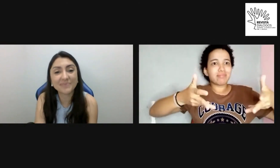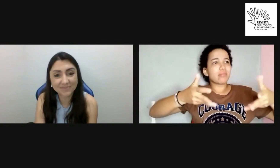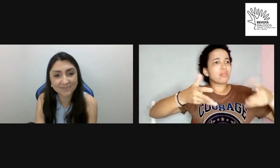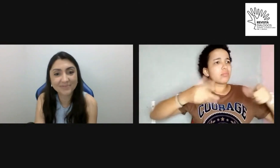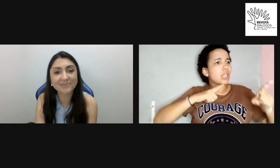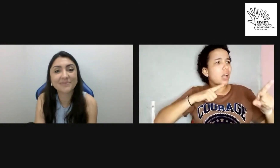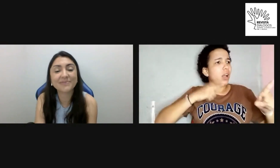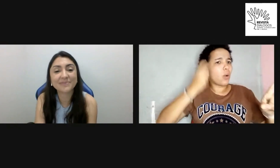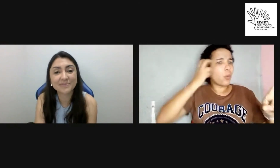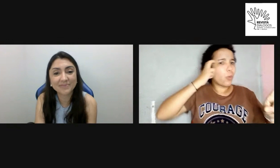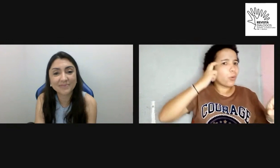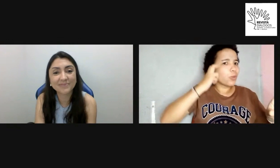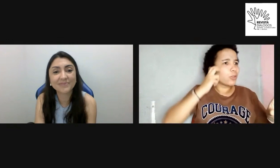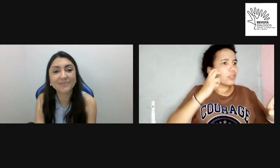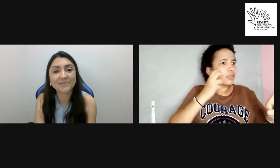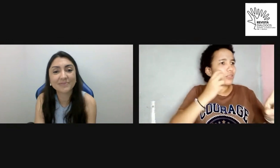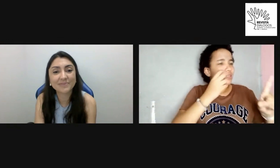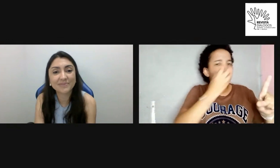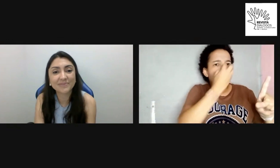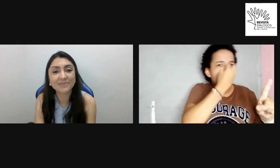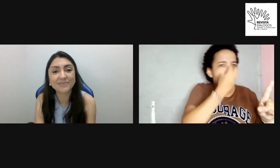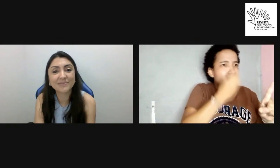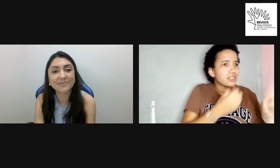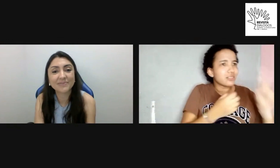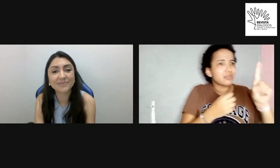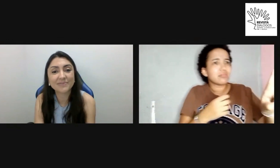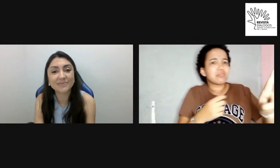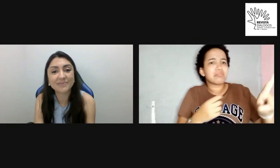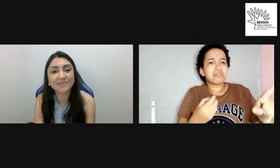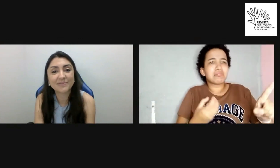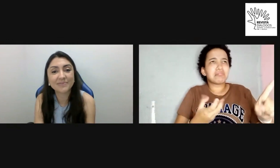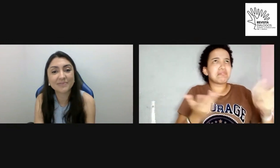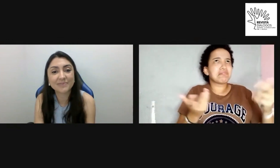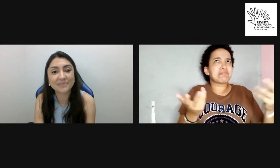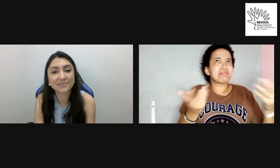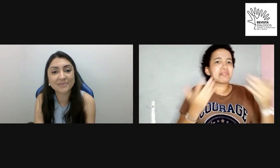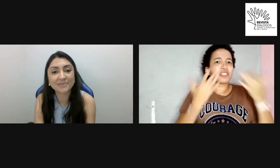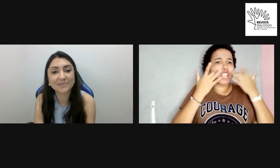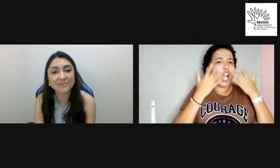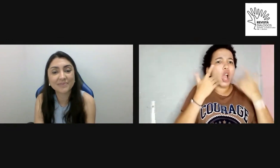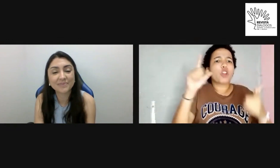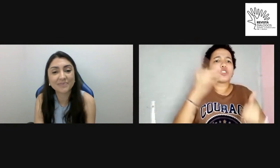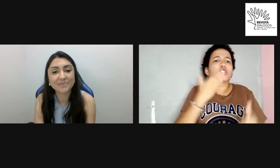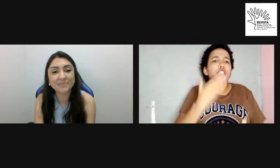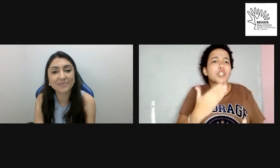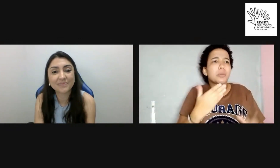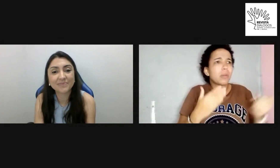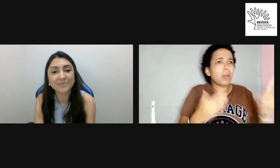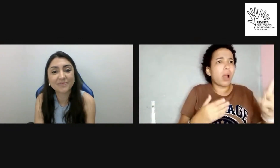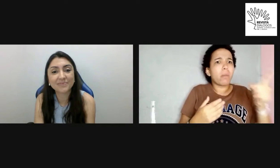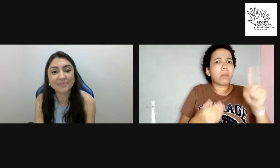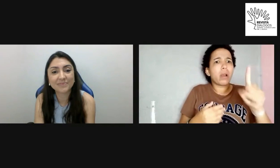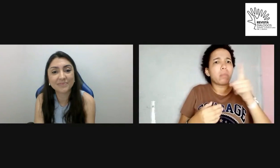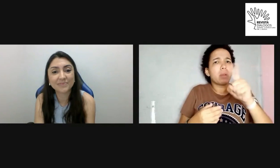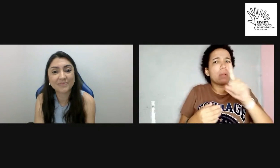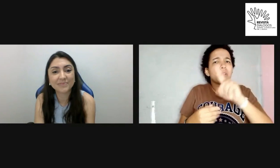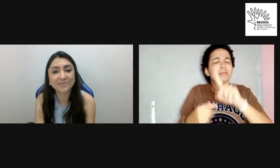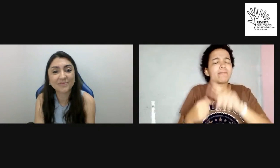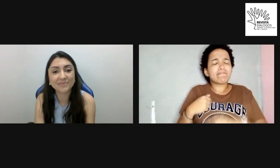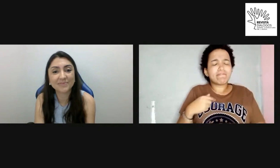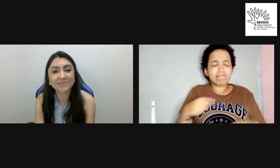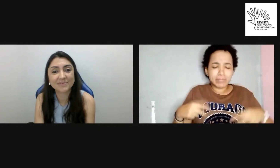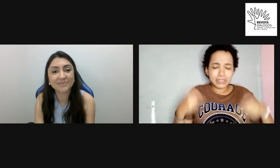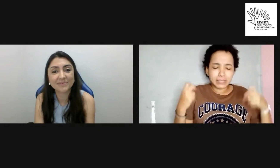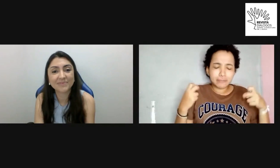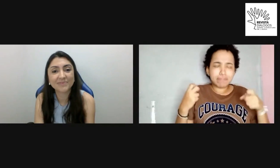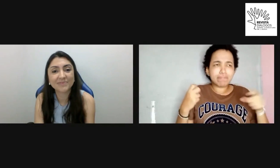nossa língua. Através da cultura do palhaço, do teatro, eu posso me perceber como